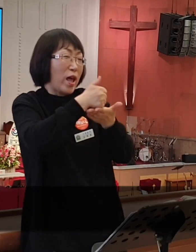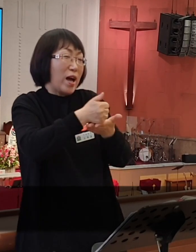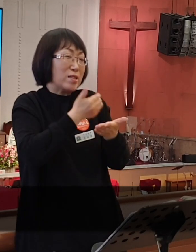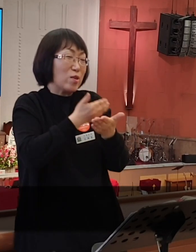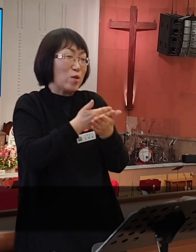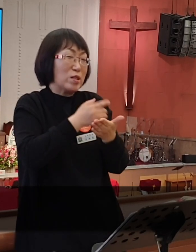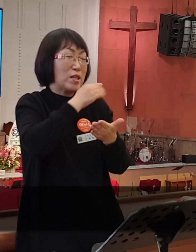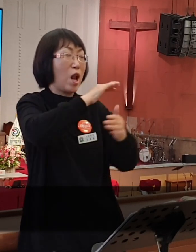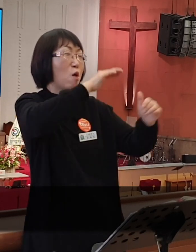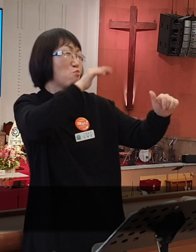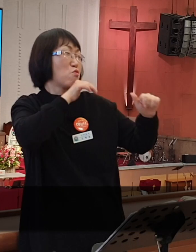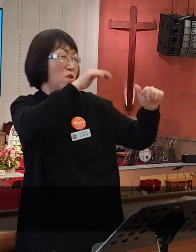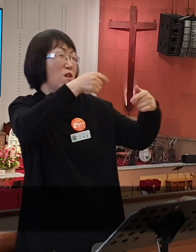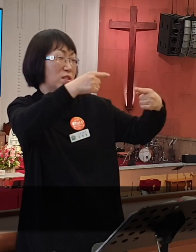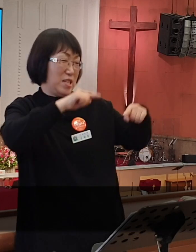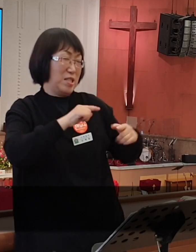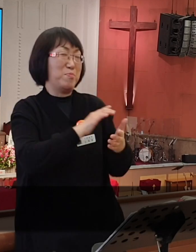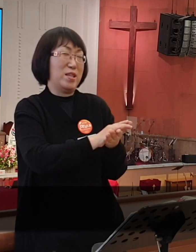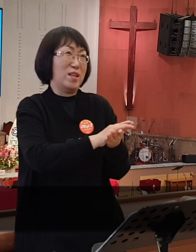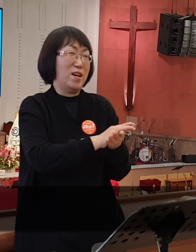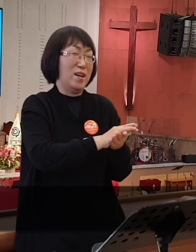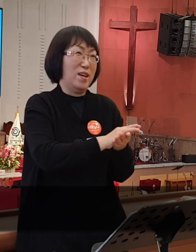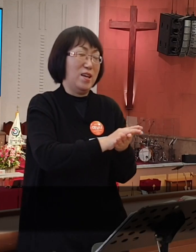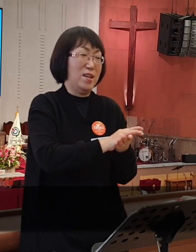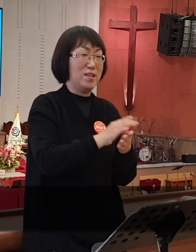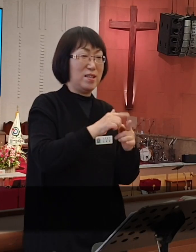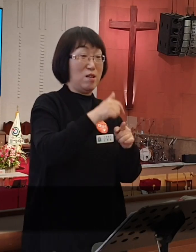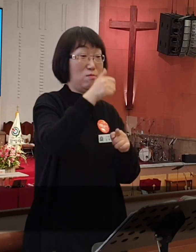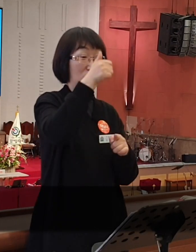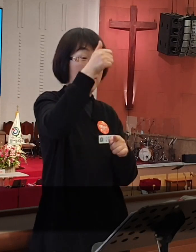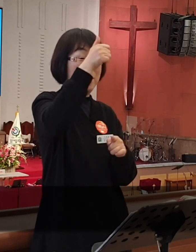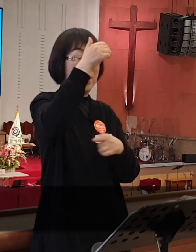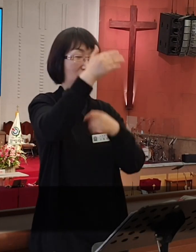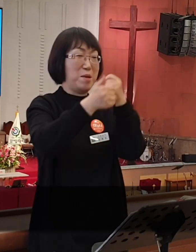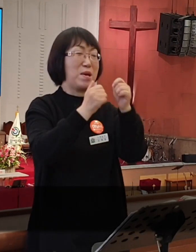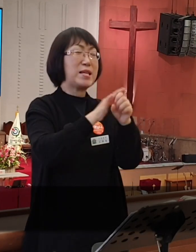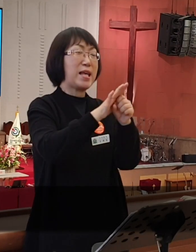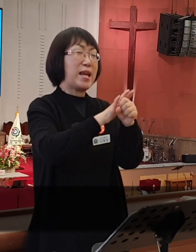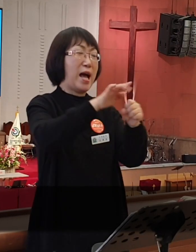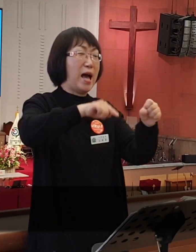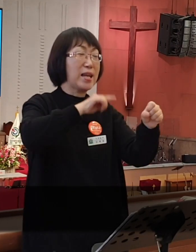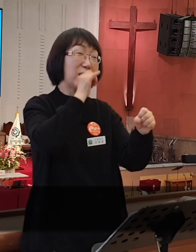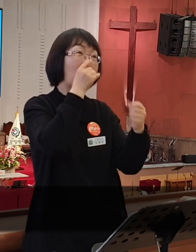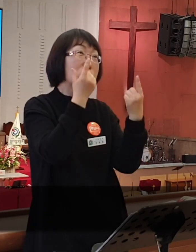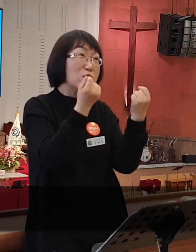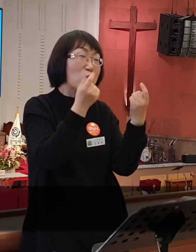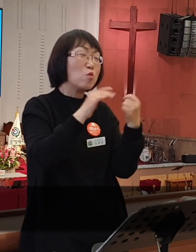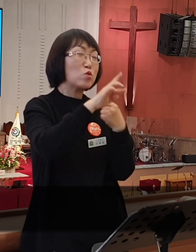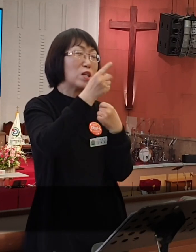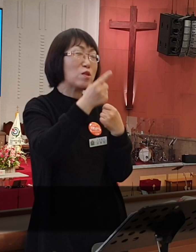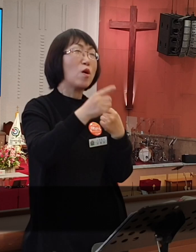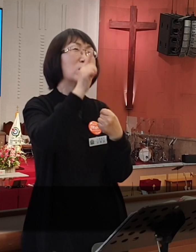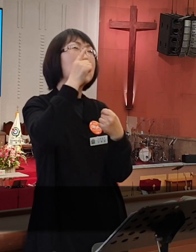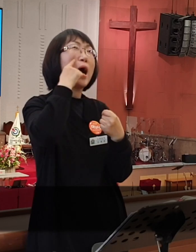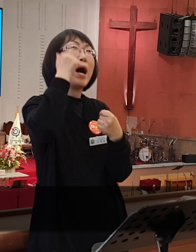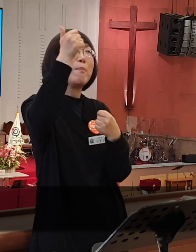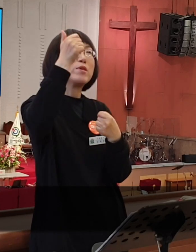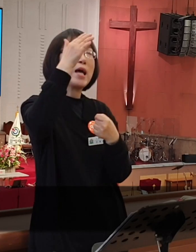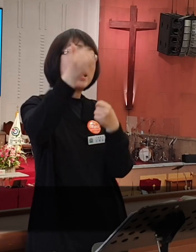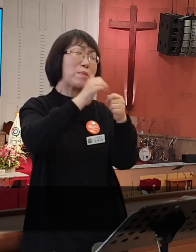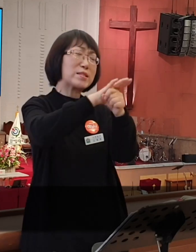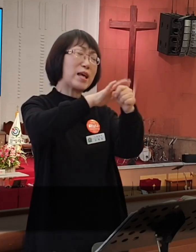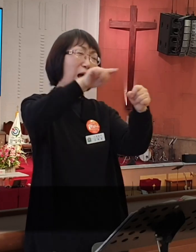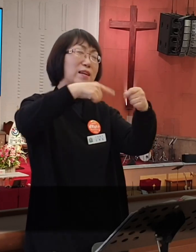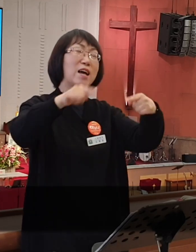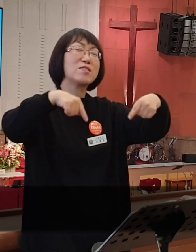우리를 그리로 불러 들이신다는 겁니다. 예수님이 하나님의 사랑 안에 있듯이 우리도 그 아버지 하나님의